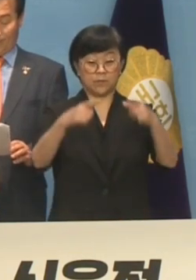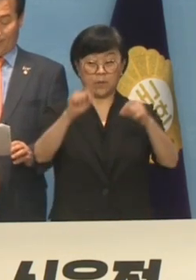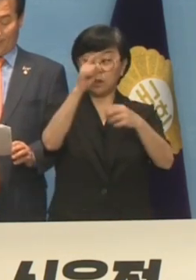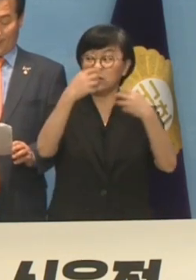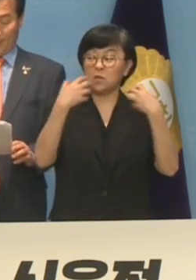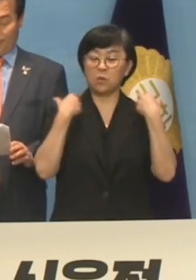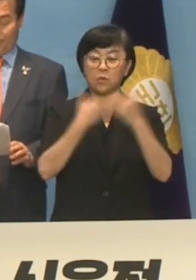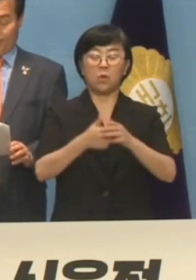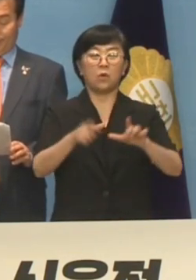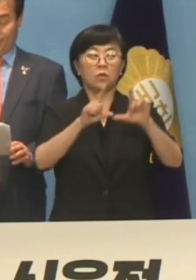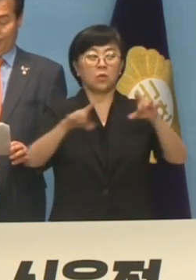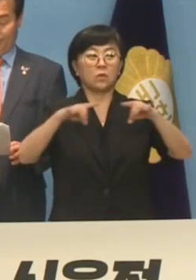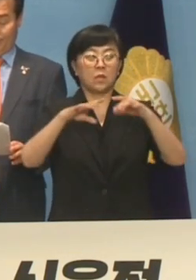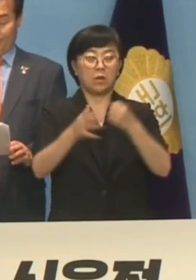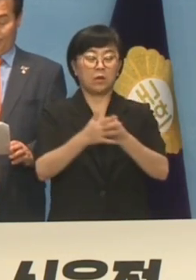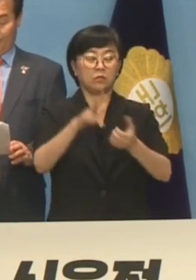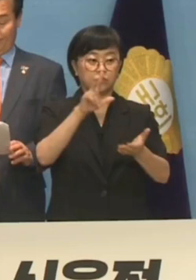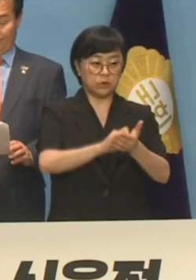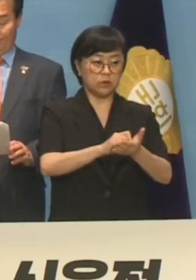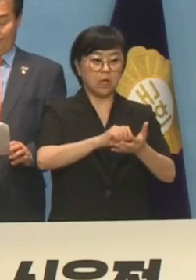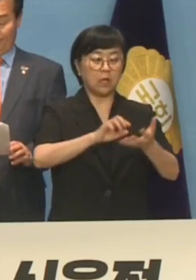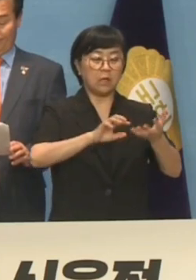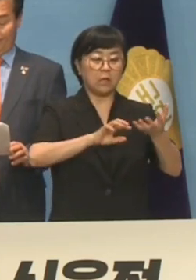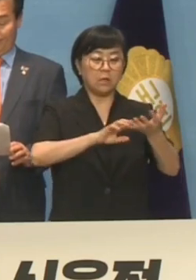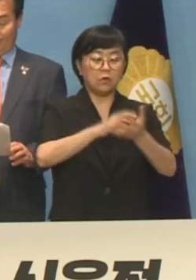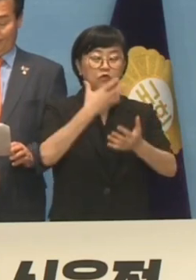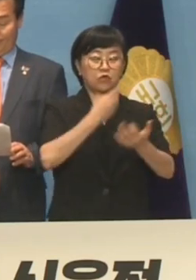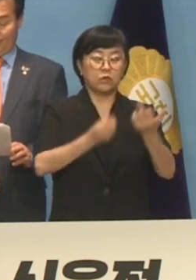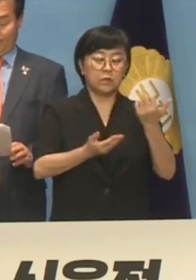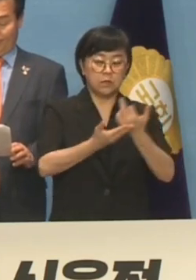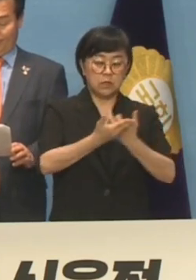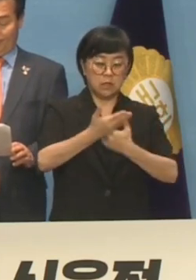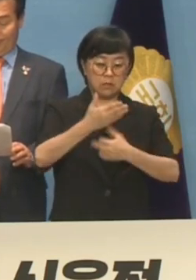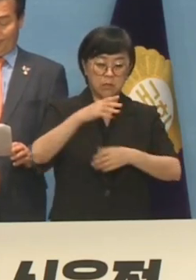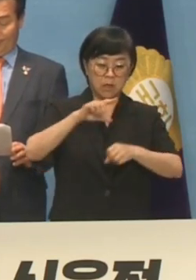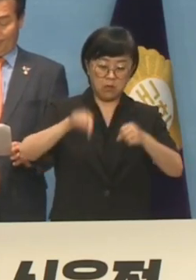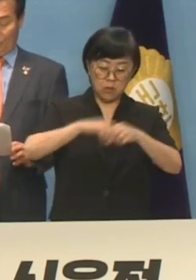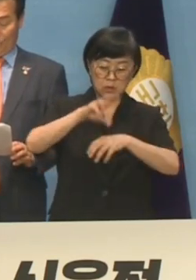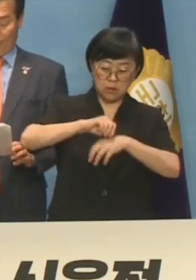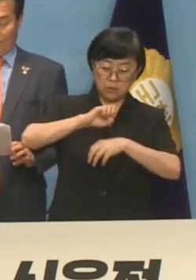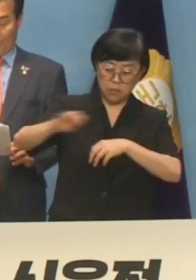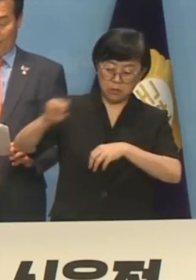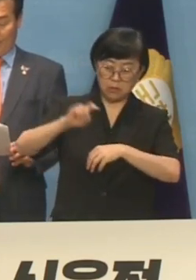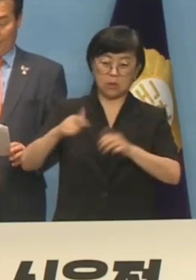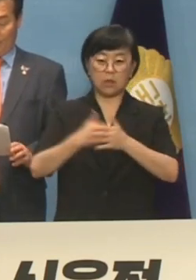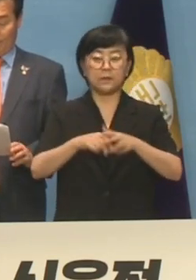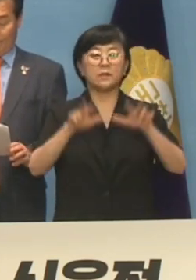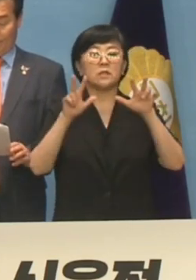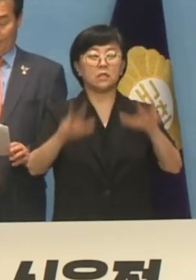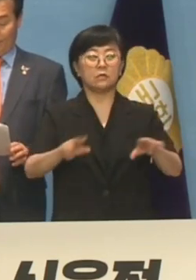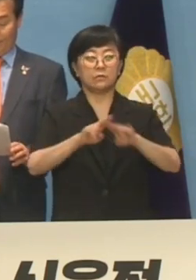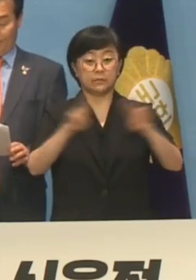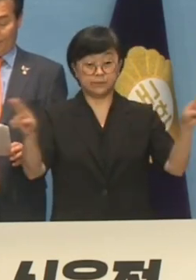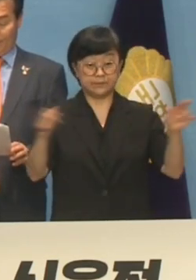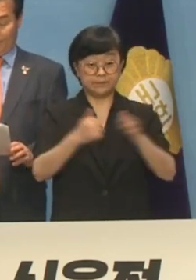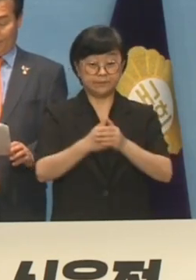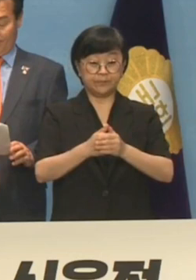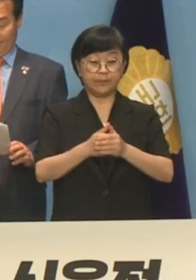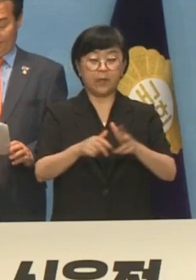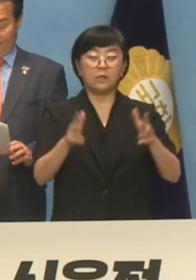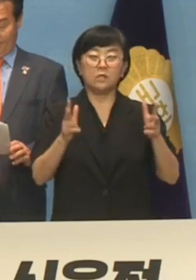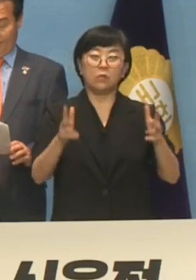일본 정부와 도쿄전력은 문제투성이 후쿠시마 원전 오염수 방류 계획을 즉각 철회하고